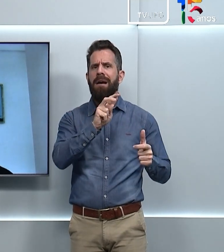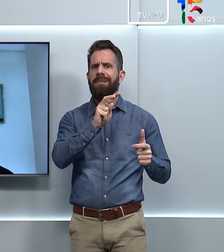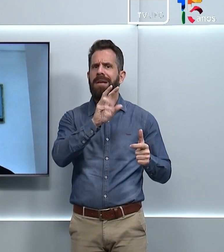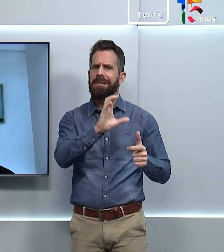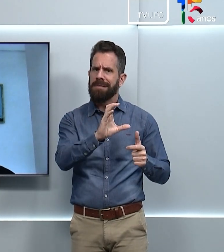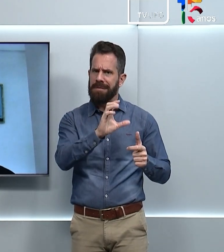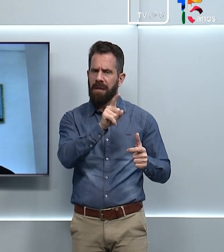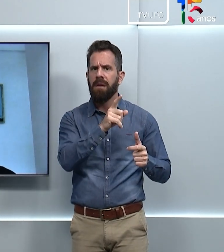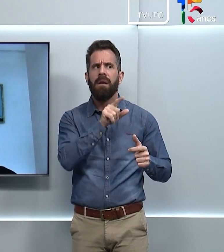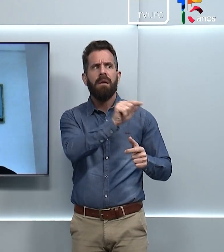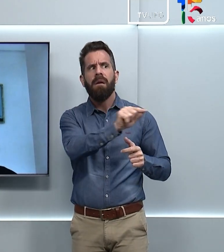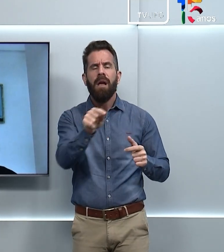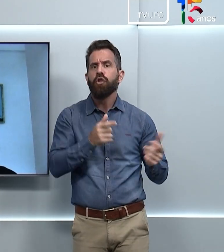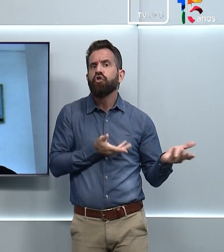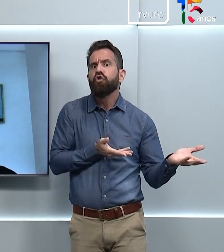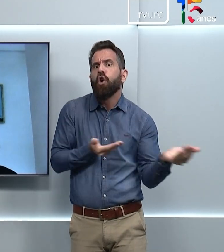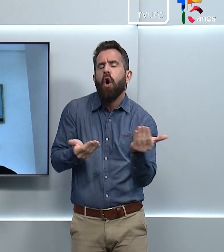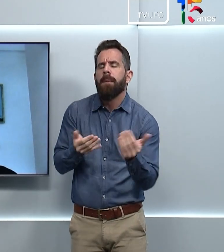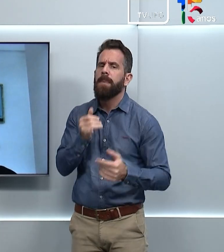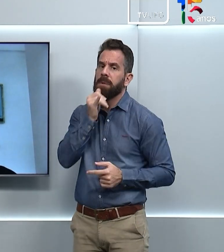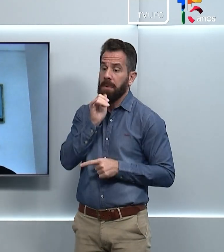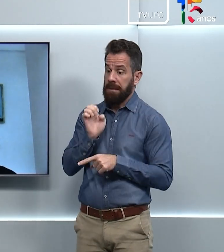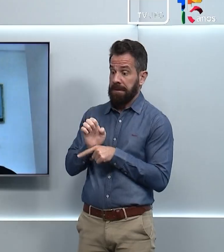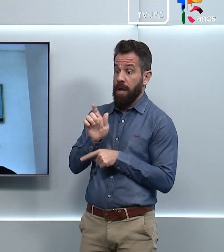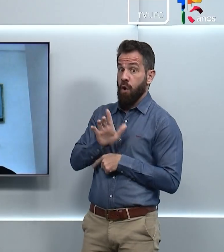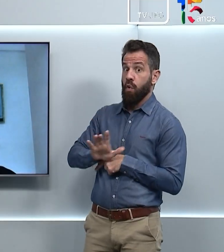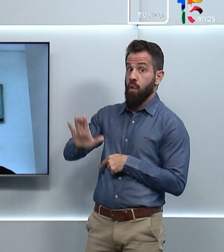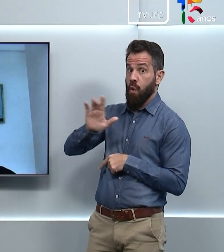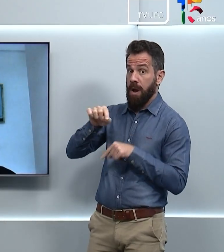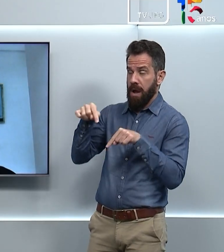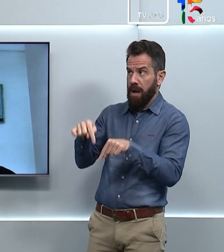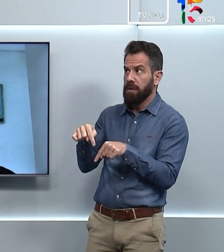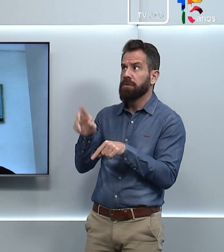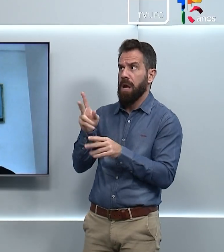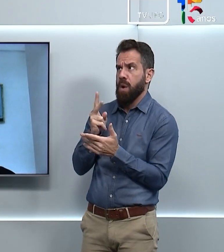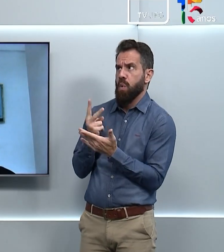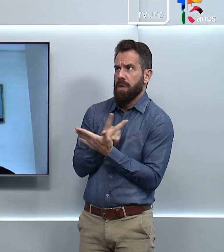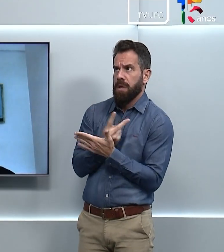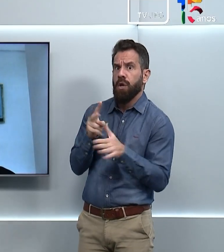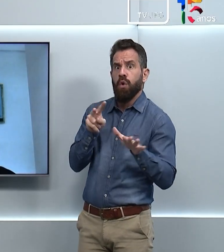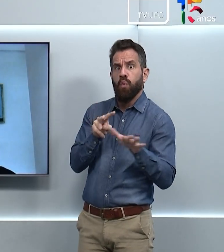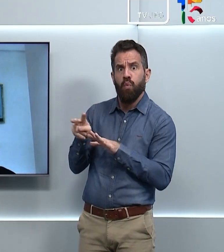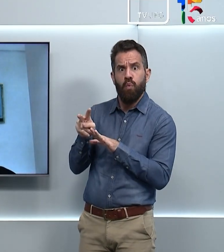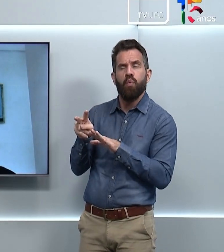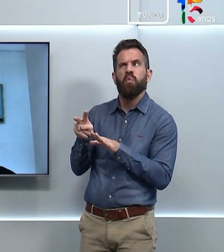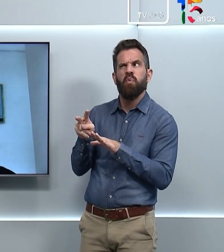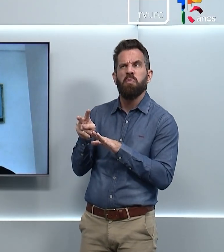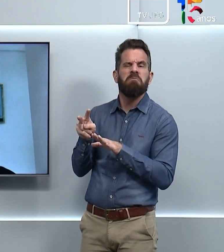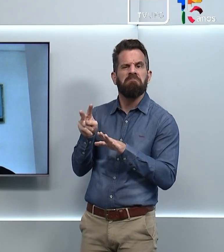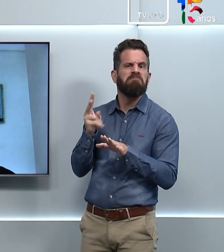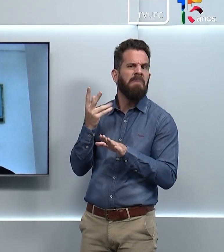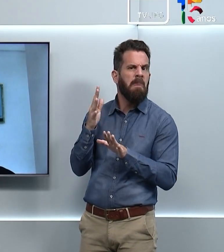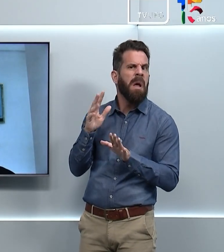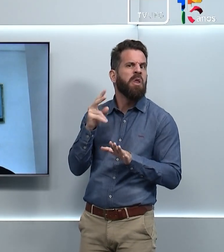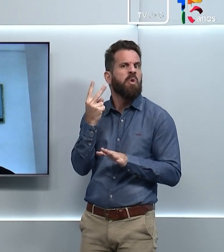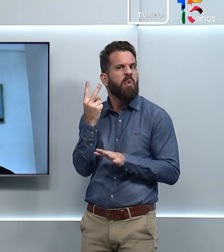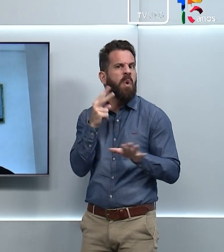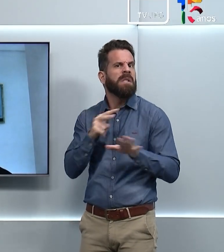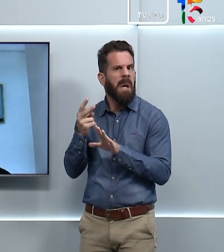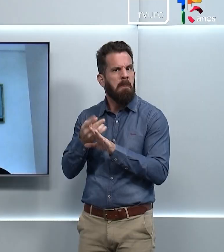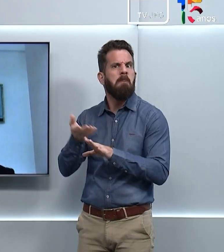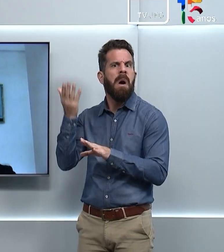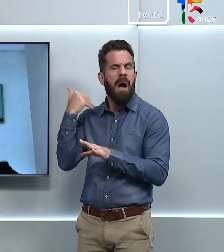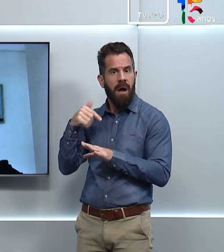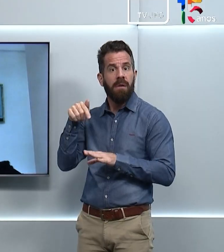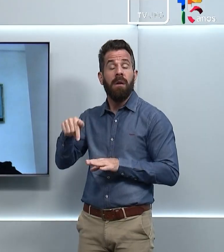razoavelmente jovens? Aqui em Goiás, por exemplo, acredito que há umas 2 semanas, uma jovem de pouco mais de 25 anos, estudante